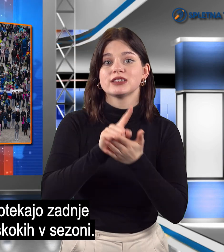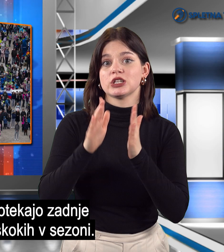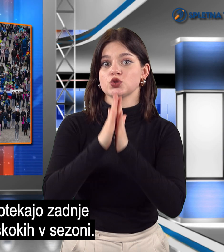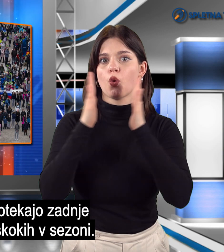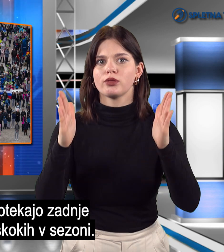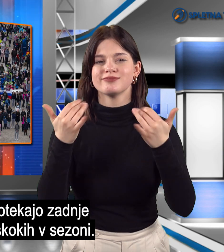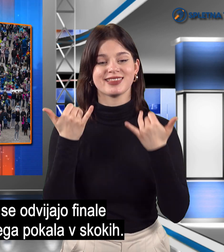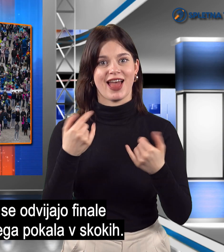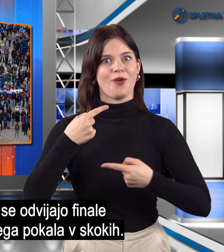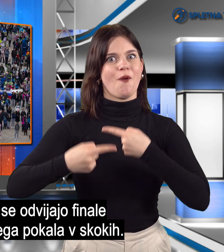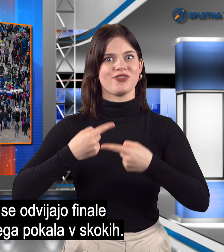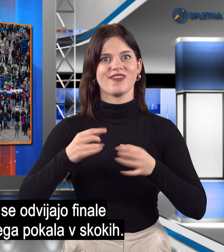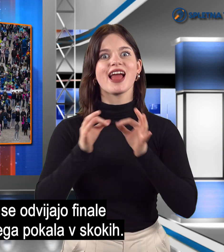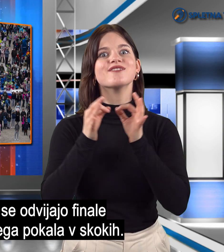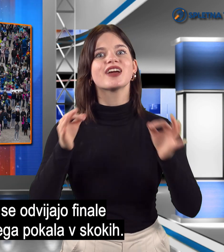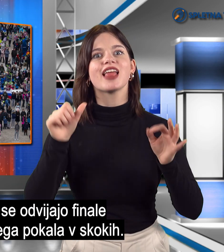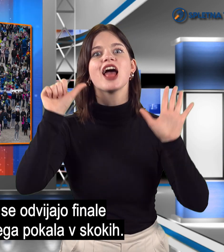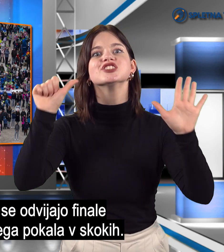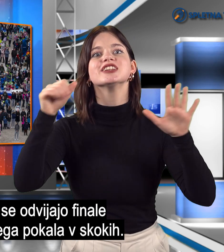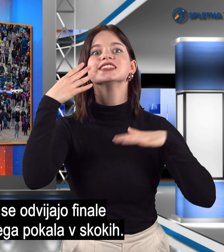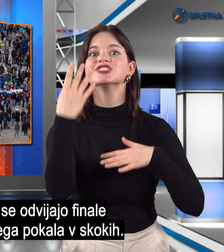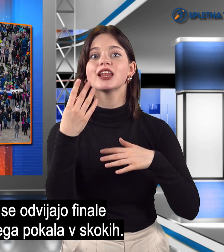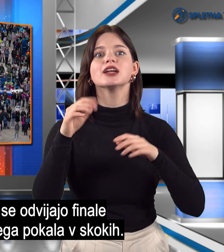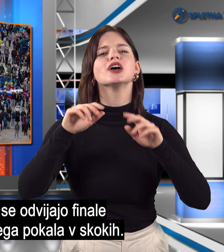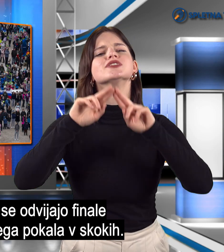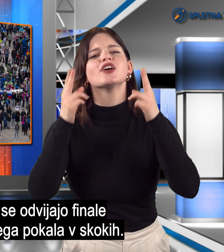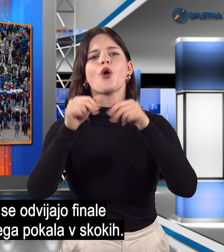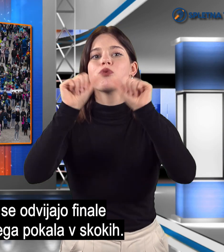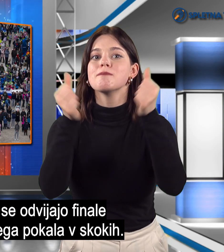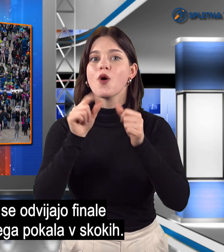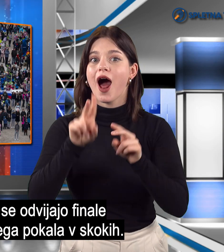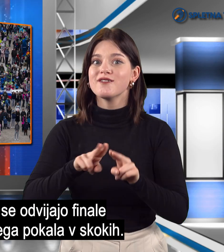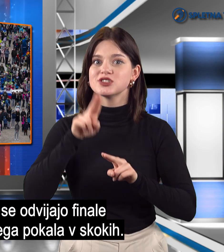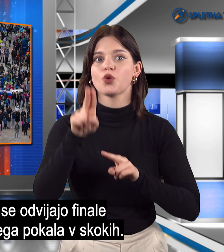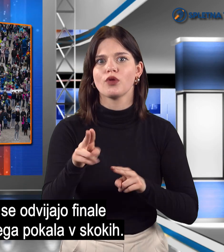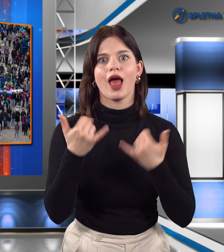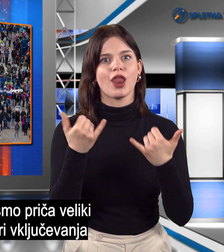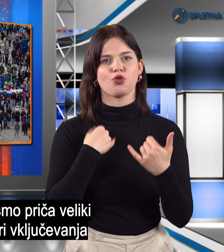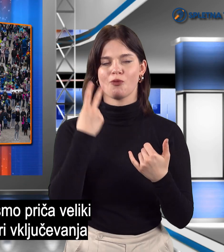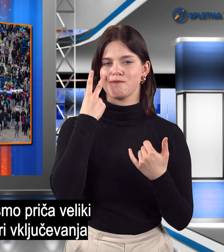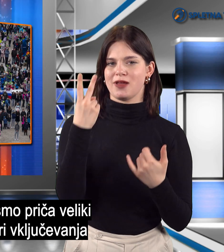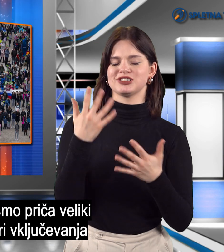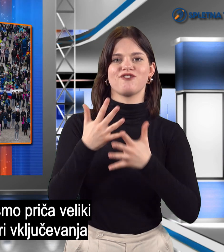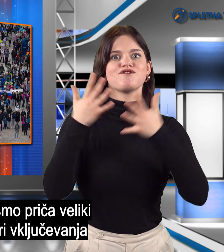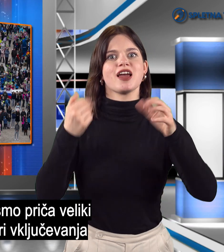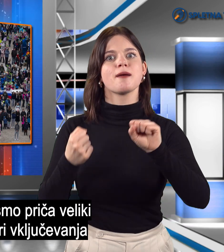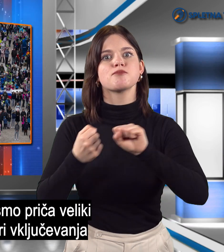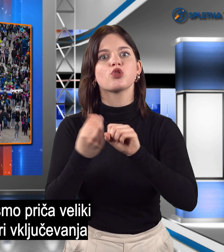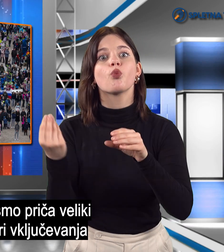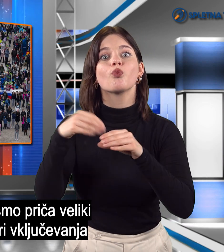v sezoni. Trenutno se odvija finale 46. svetovnega pokala v skokih. Letos smo priča veliki